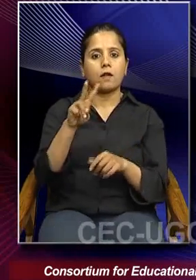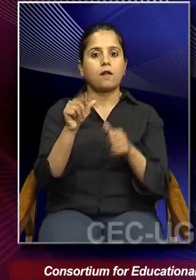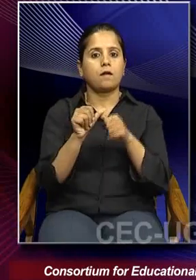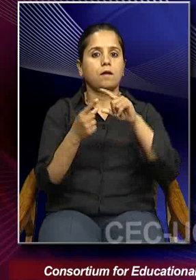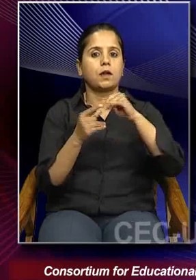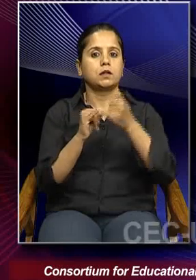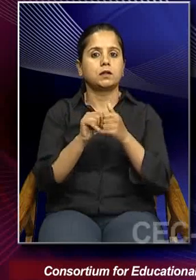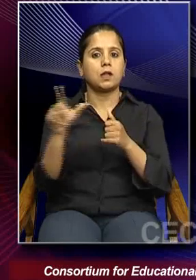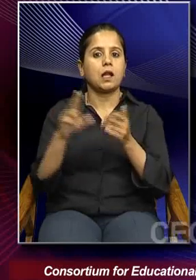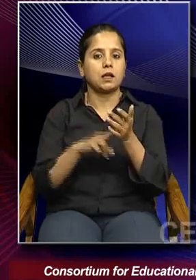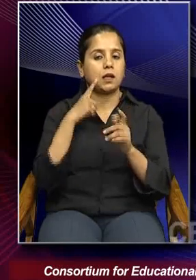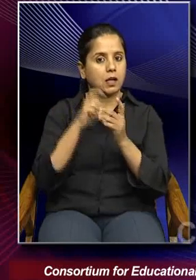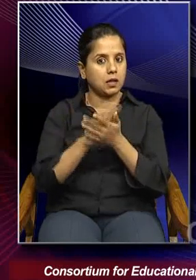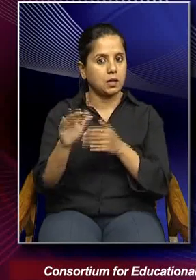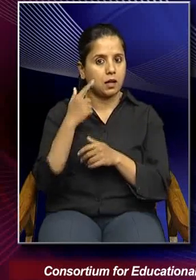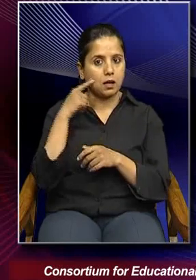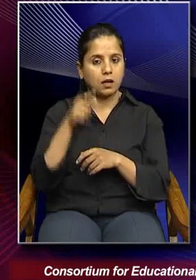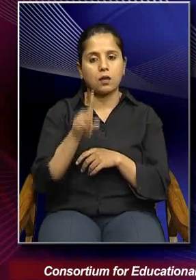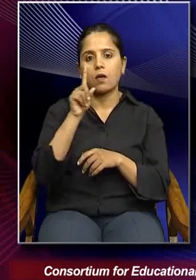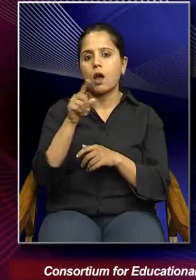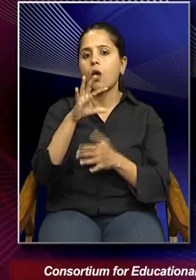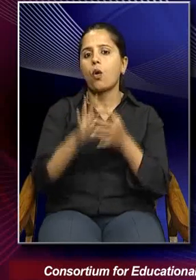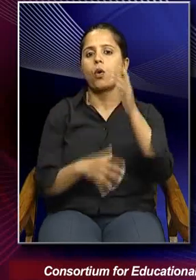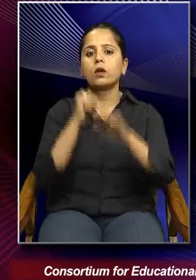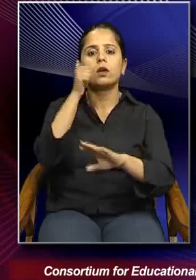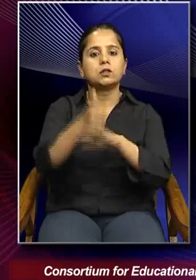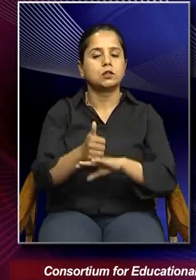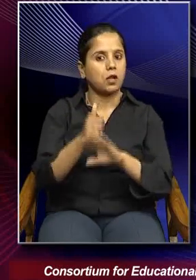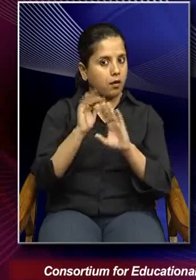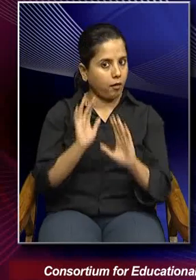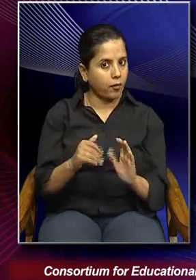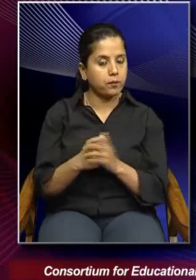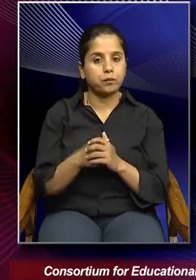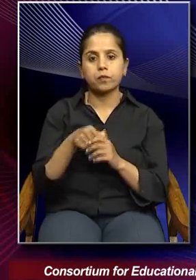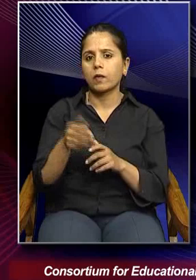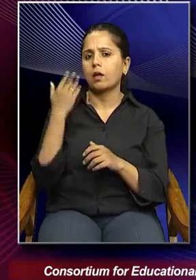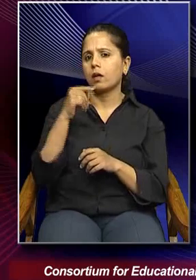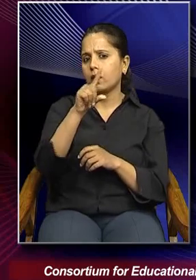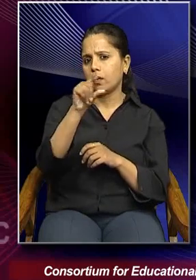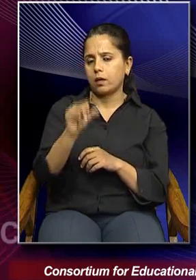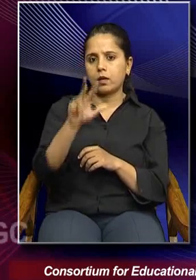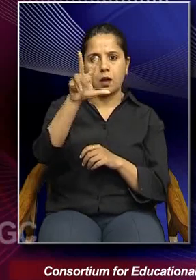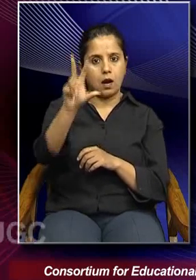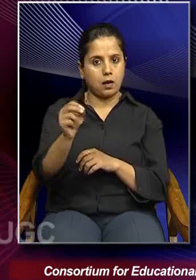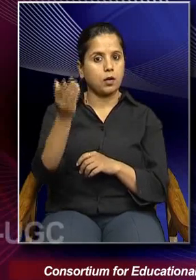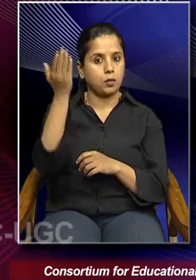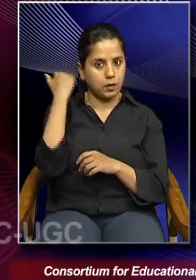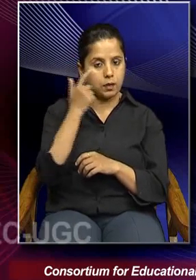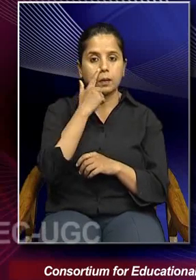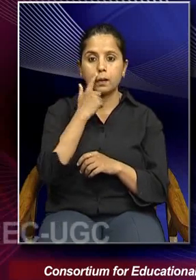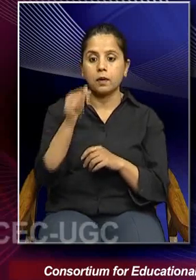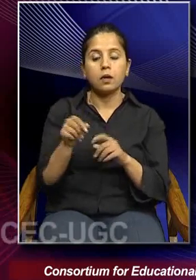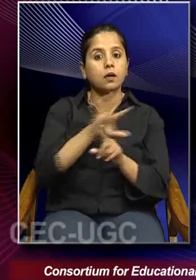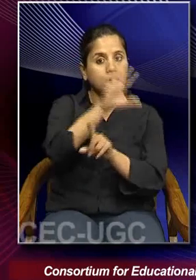निधि नाम से एक संस्था की स्थापना भी की सन 1980 में कल